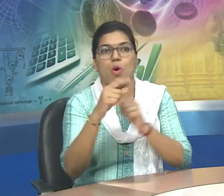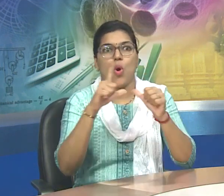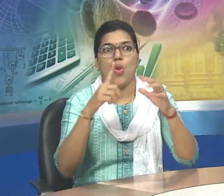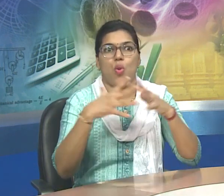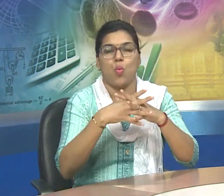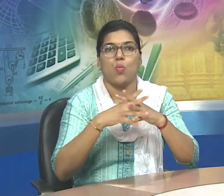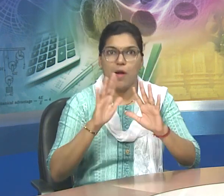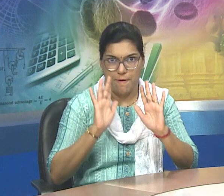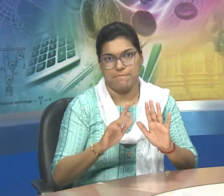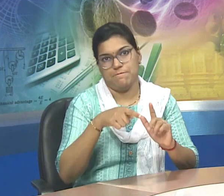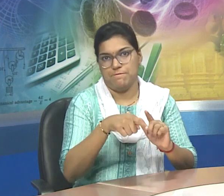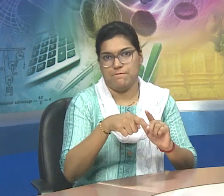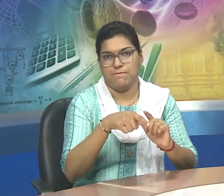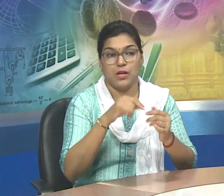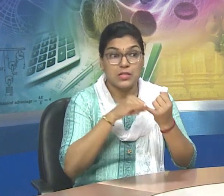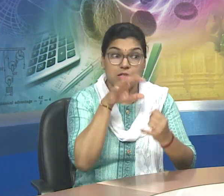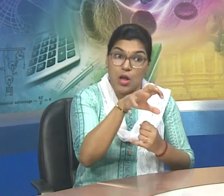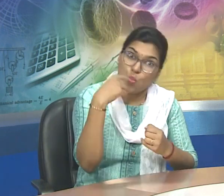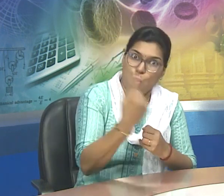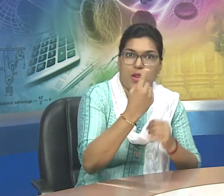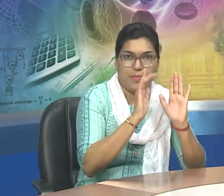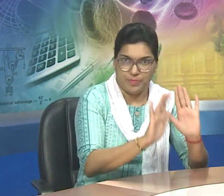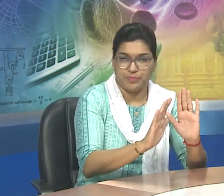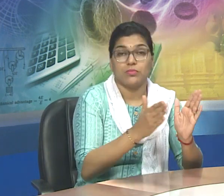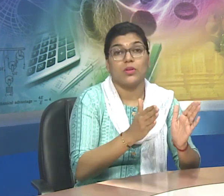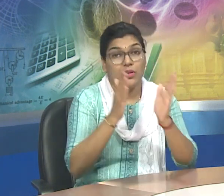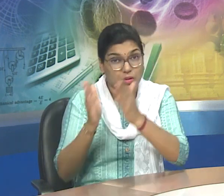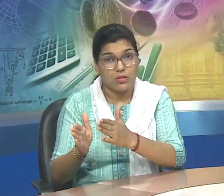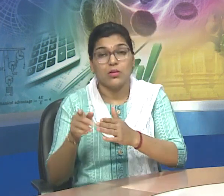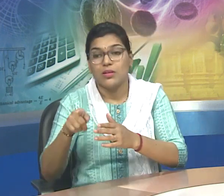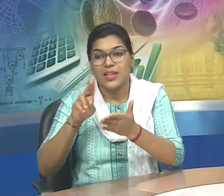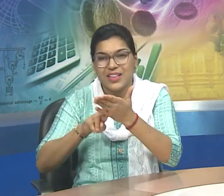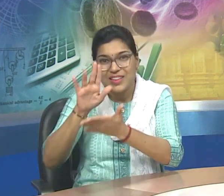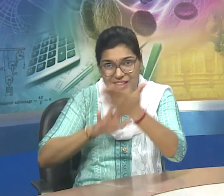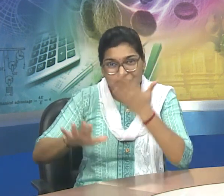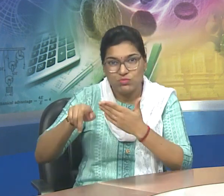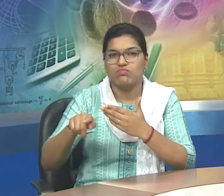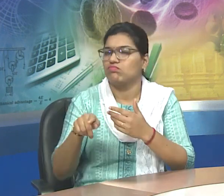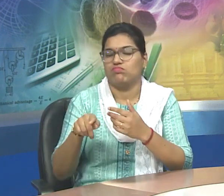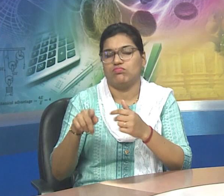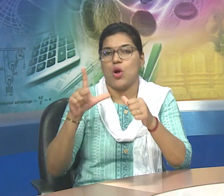दूसरा बिंदु संप्रभुता के बारे में बता रहा है कि सॉवरेनिटी इज द चीफ कैरेक्टरिस्टिक ऑफ द स्टेट।